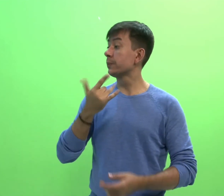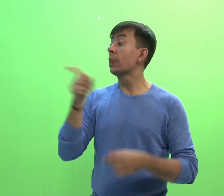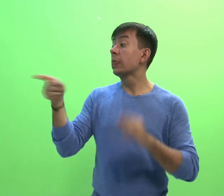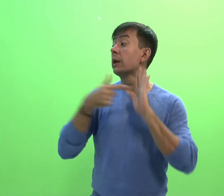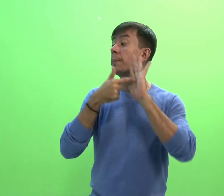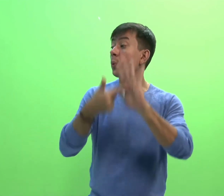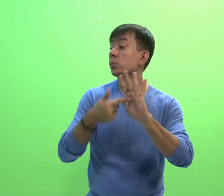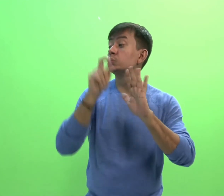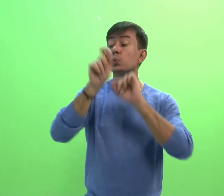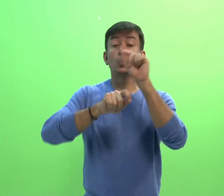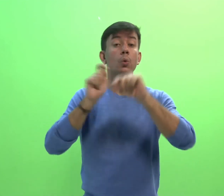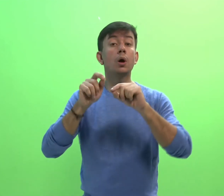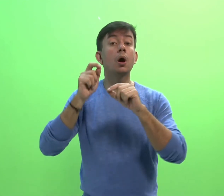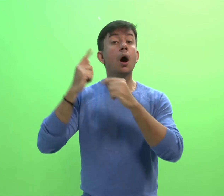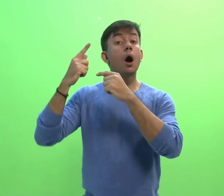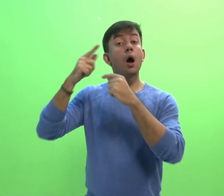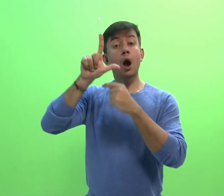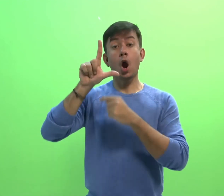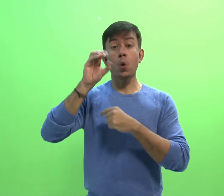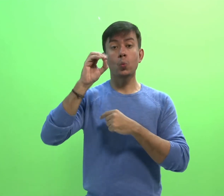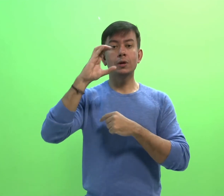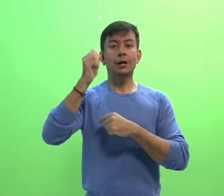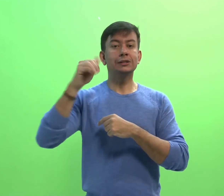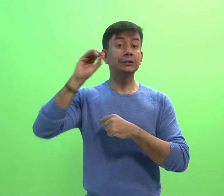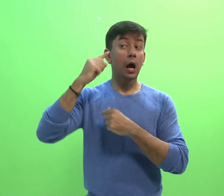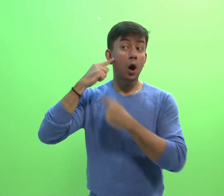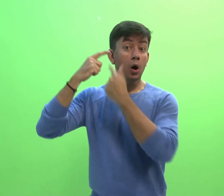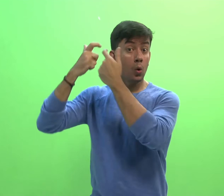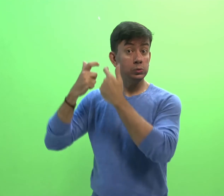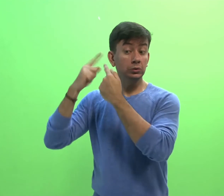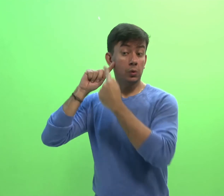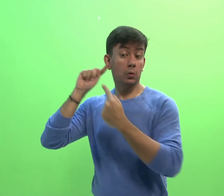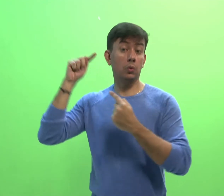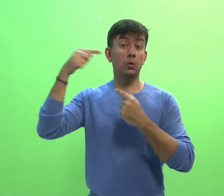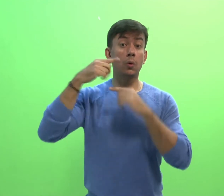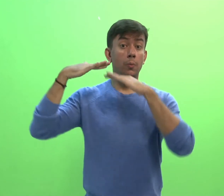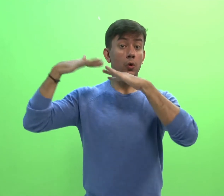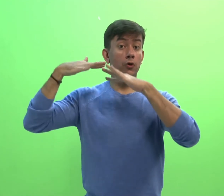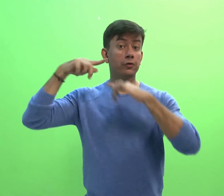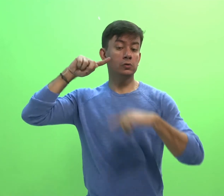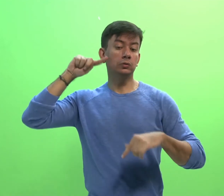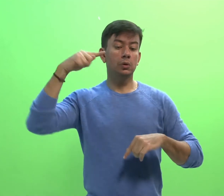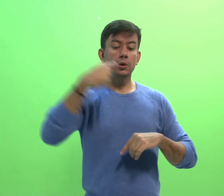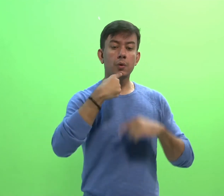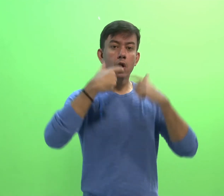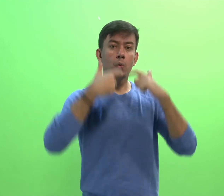E a locação vai ser da orelha à boca, e o movimento vai ser em movimento de arco.